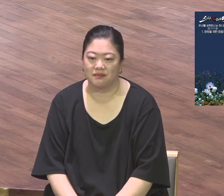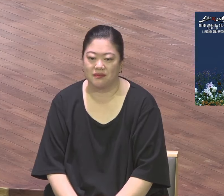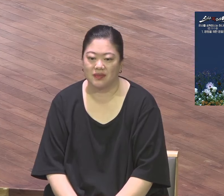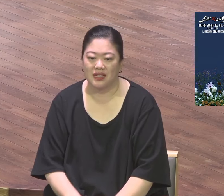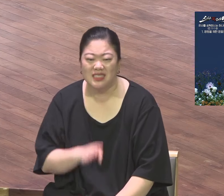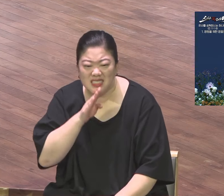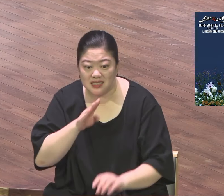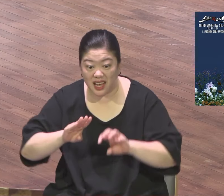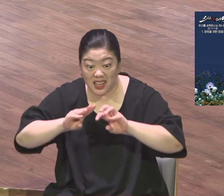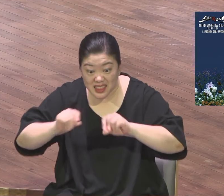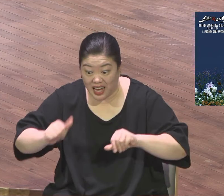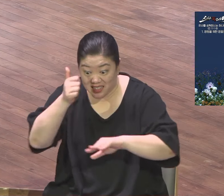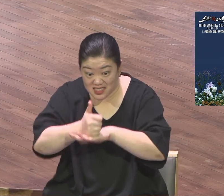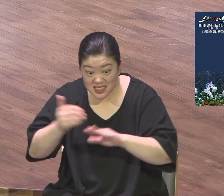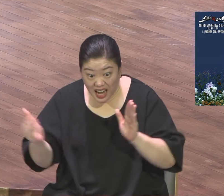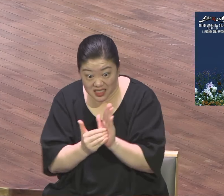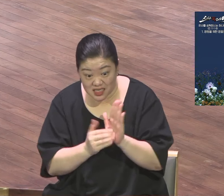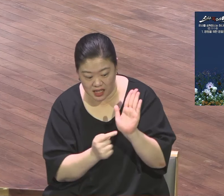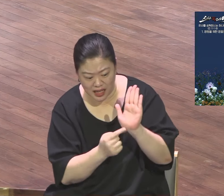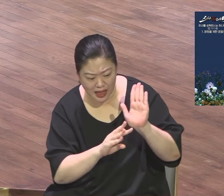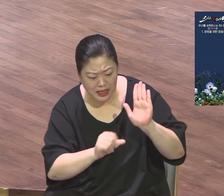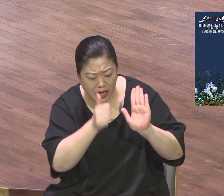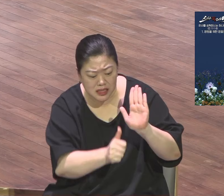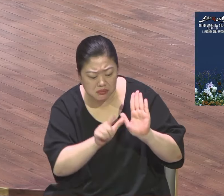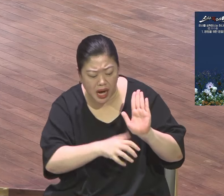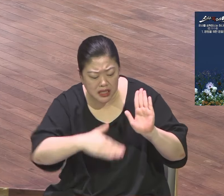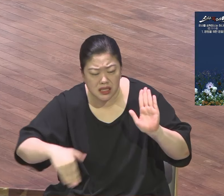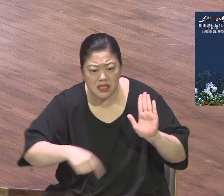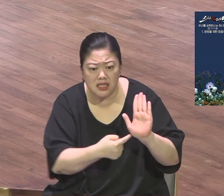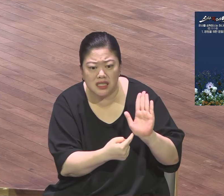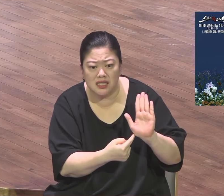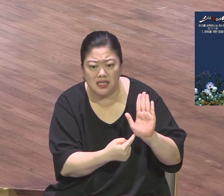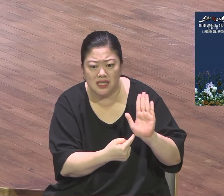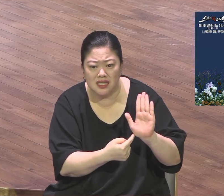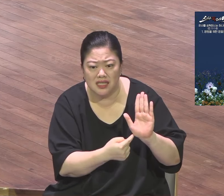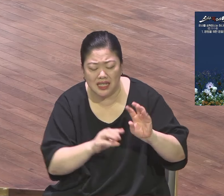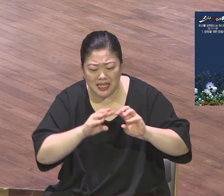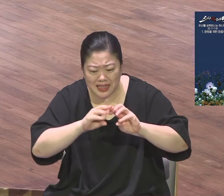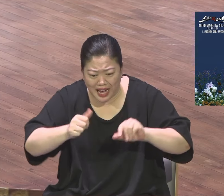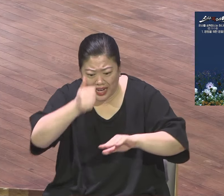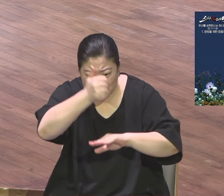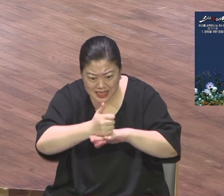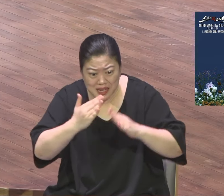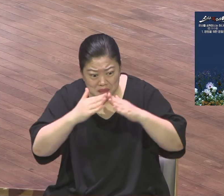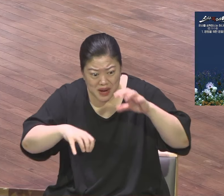땅끝까지 땅끝까지 어느 개교회가 해외 캠프를 그렇게 갑니까?